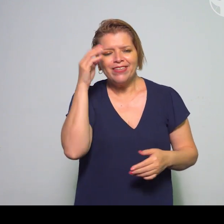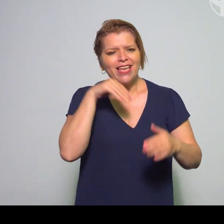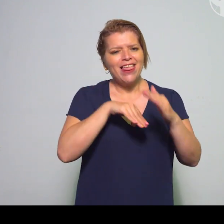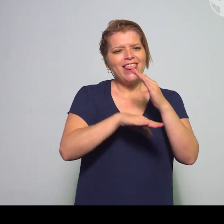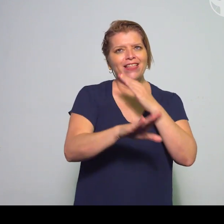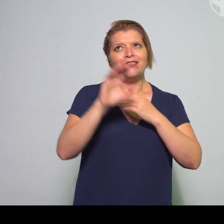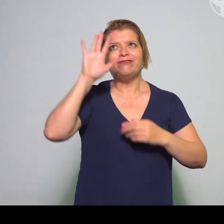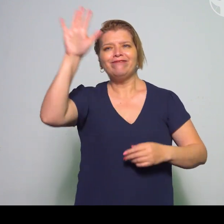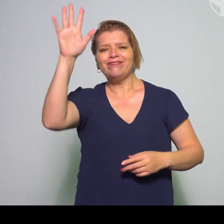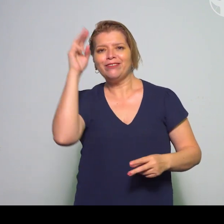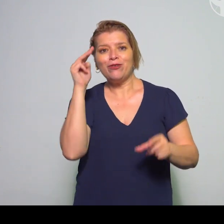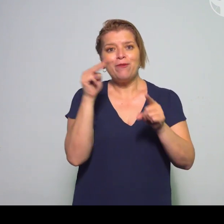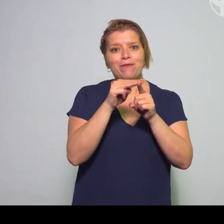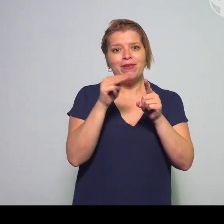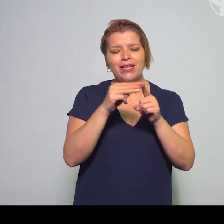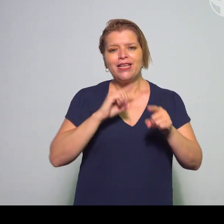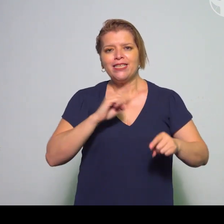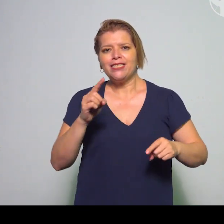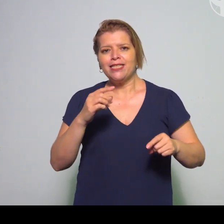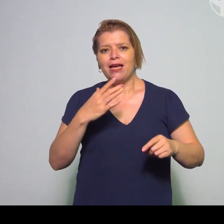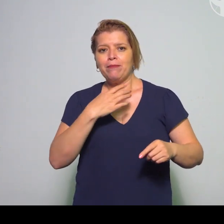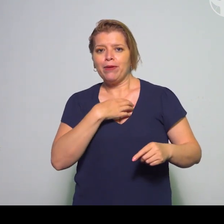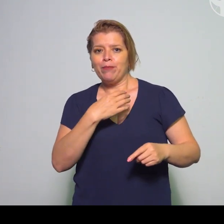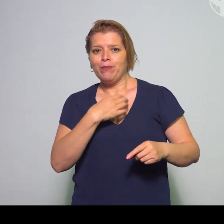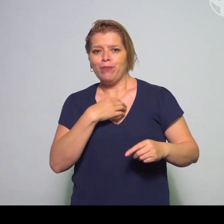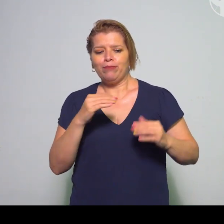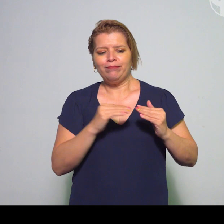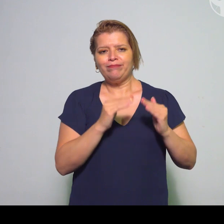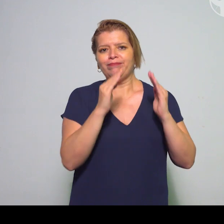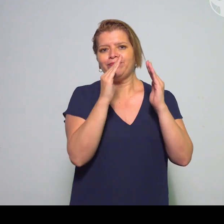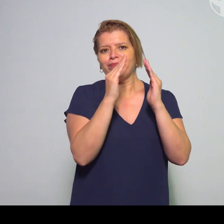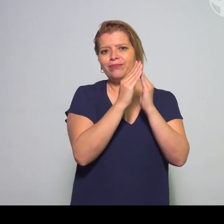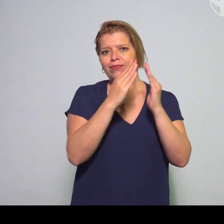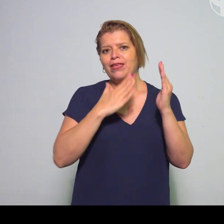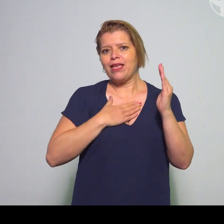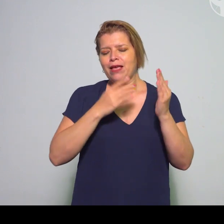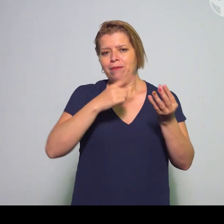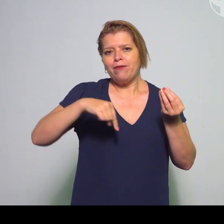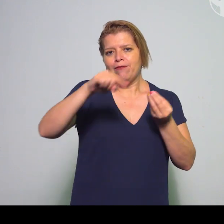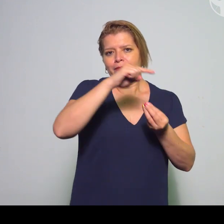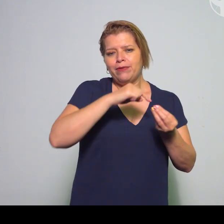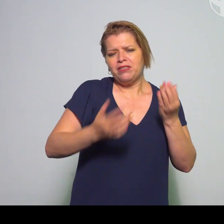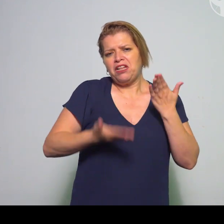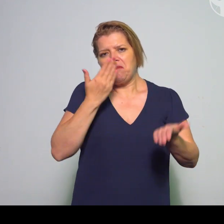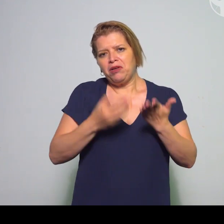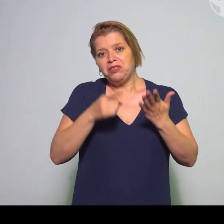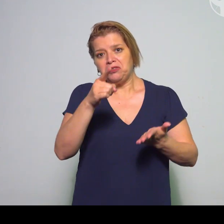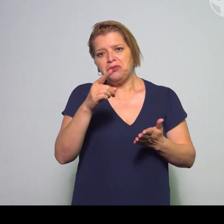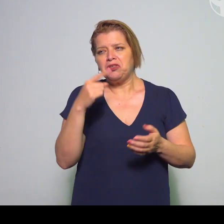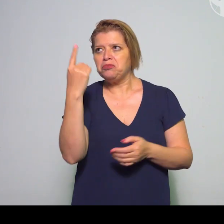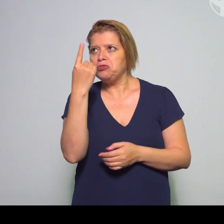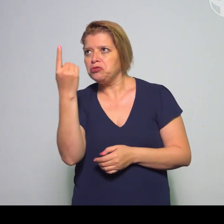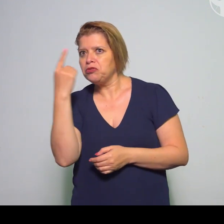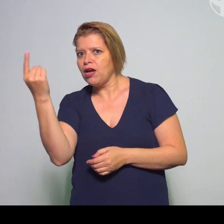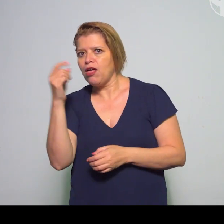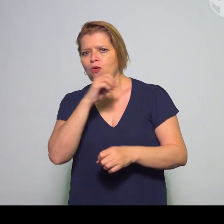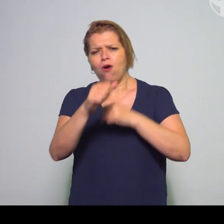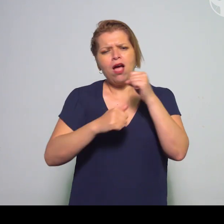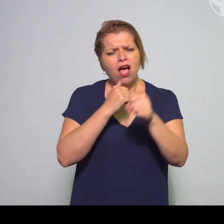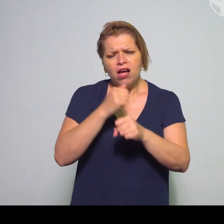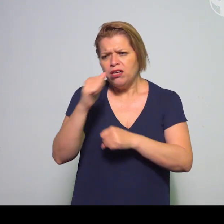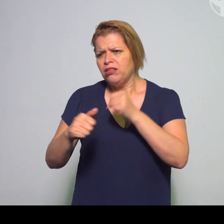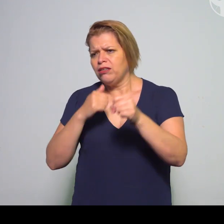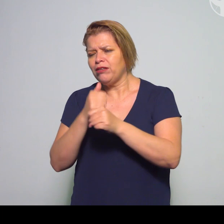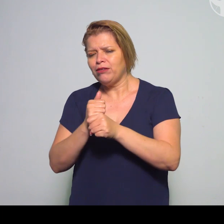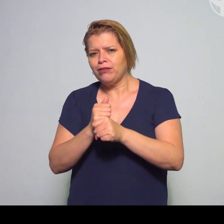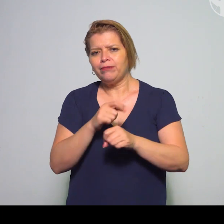dentro de ese propósito está la restauración que quizás llevas años buscando, pero te has